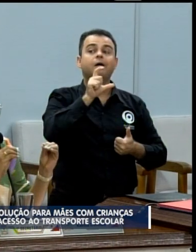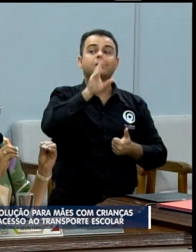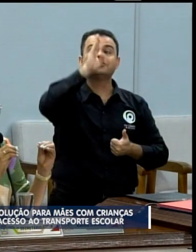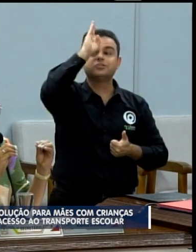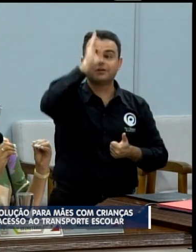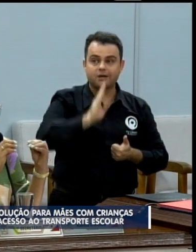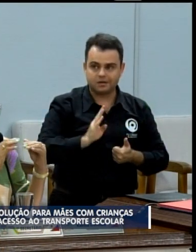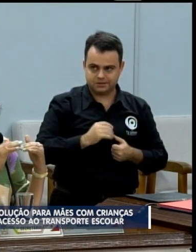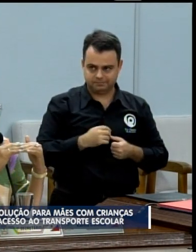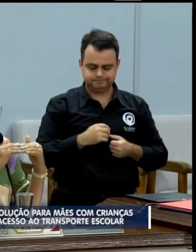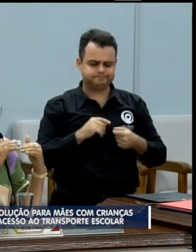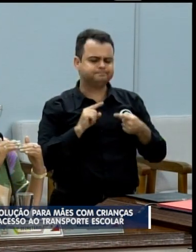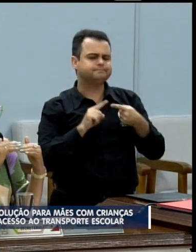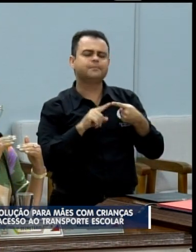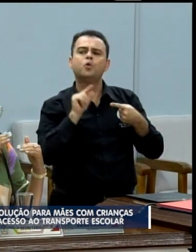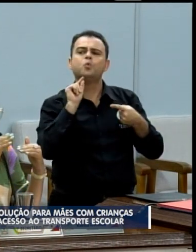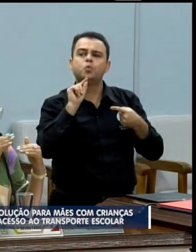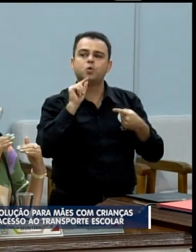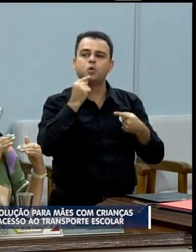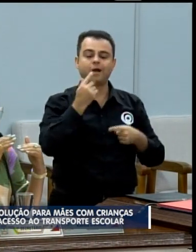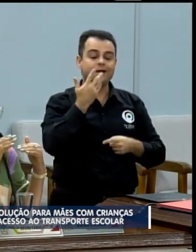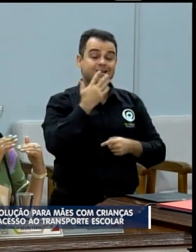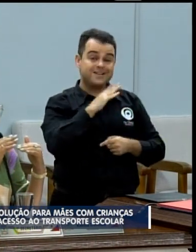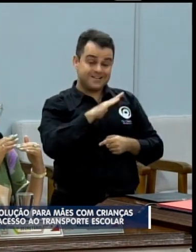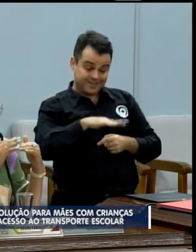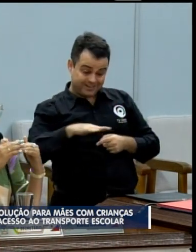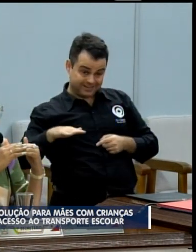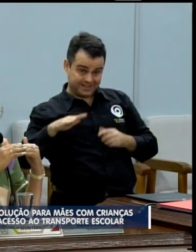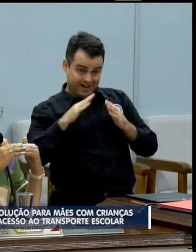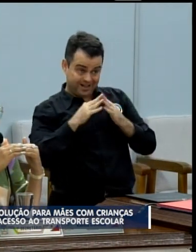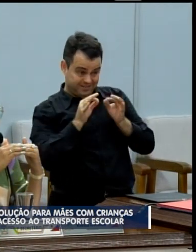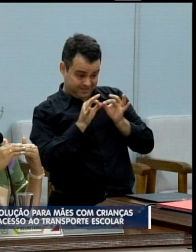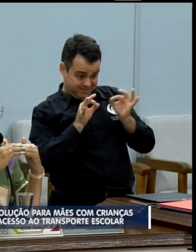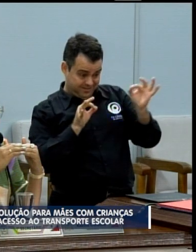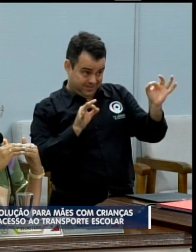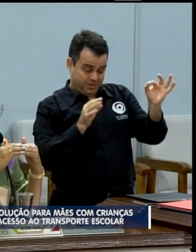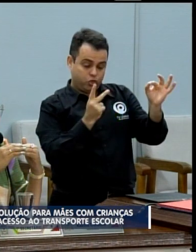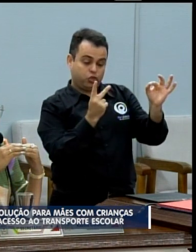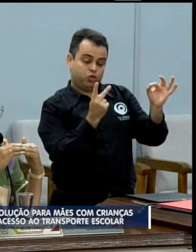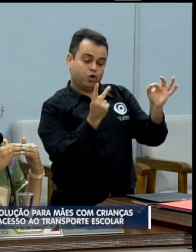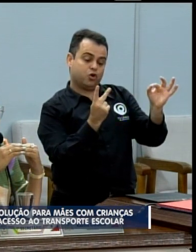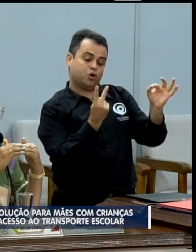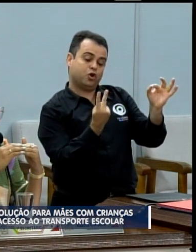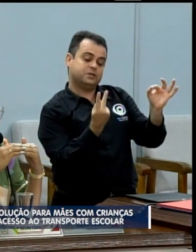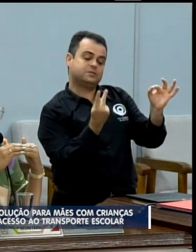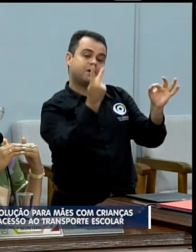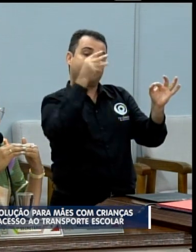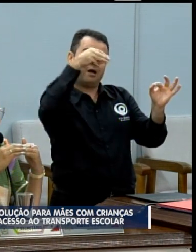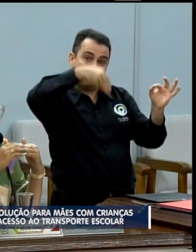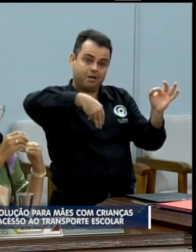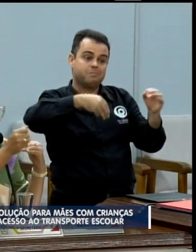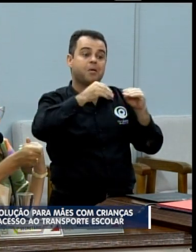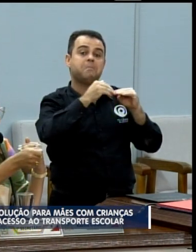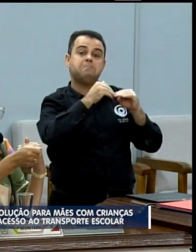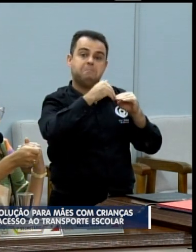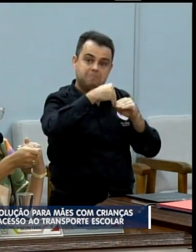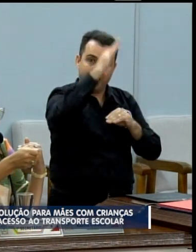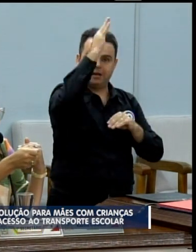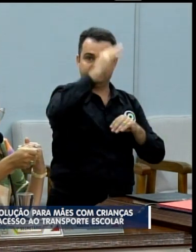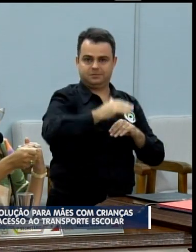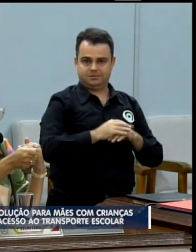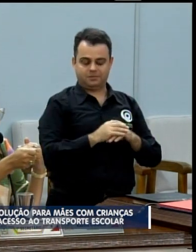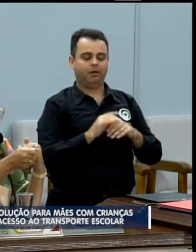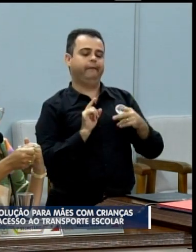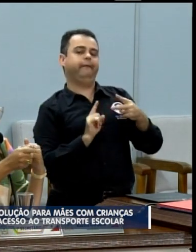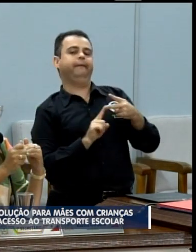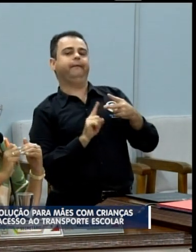a criança passa dos 2 km, ela tem que pegar o transporte público. Passe.